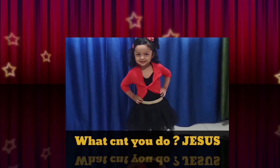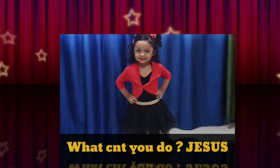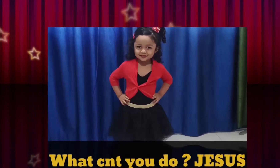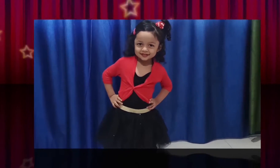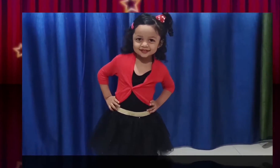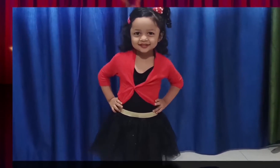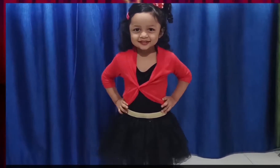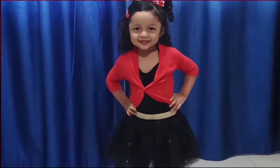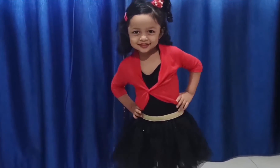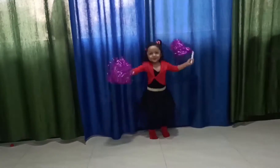Jesus?